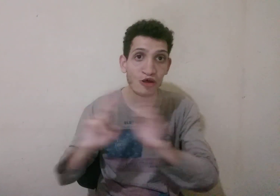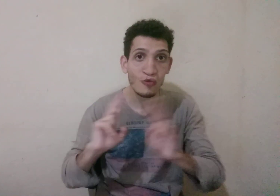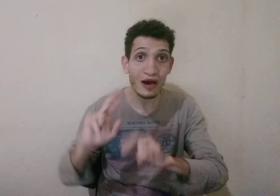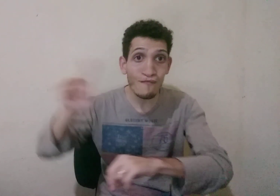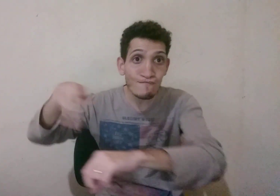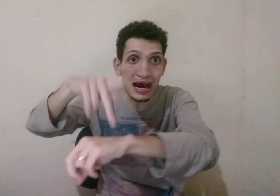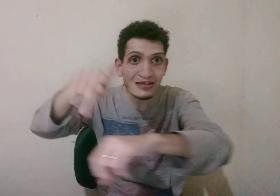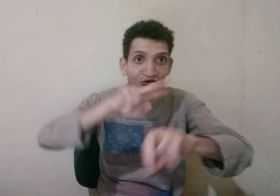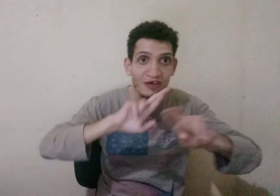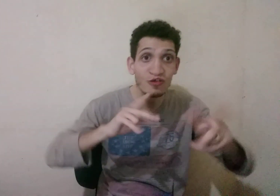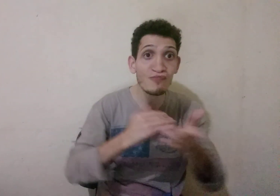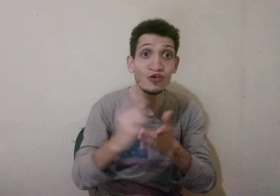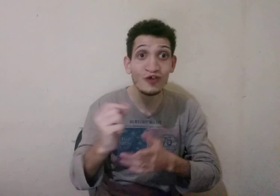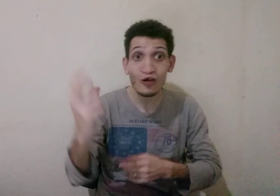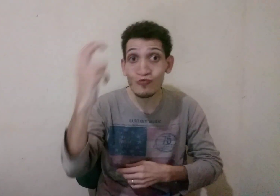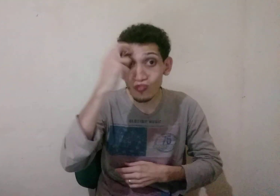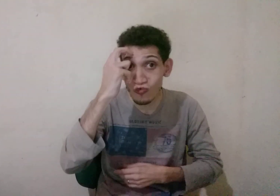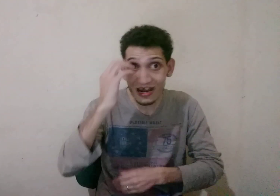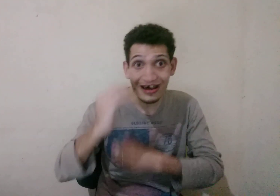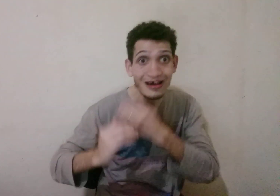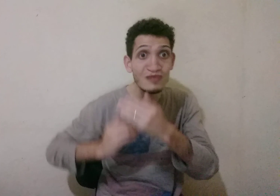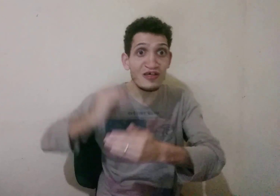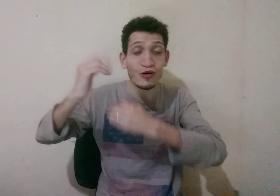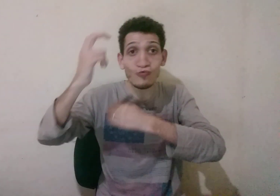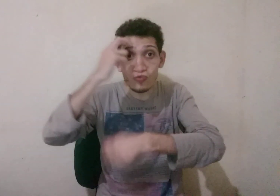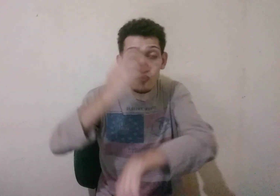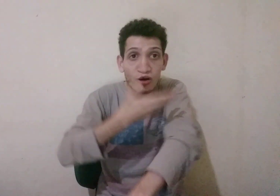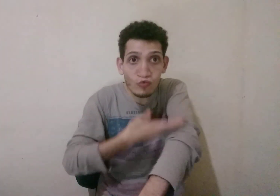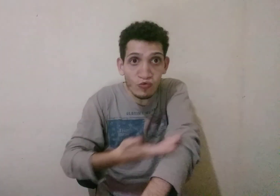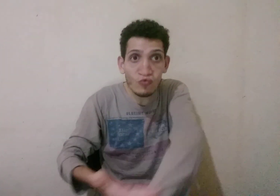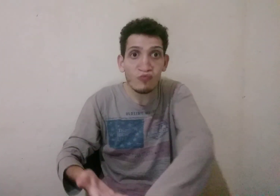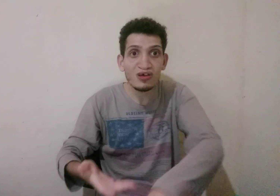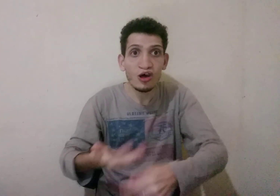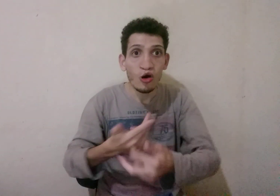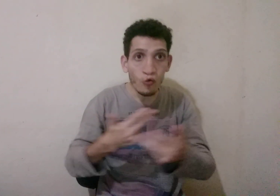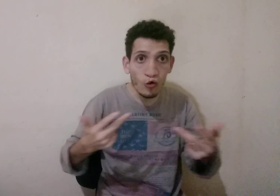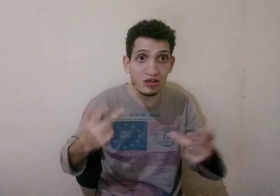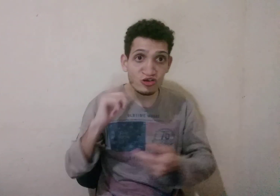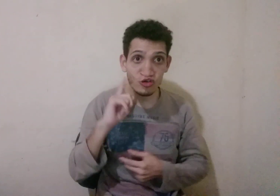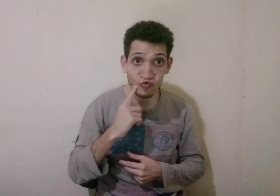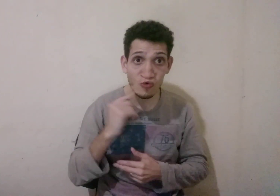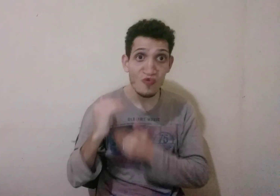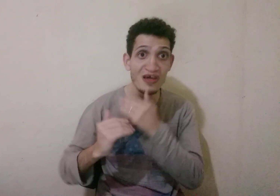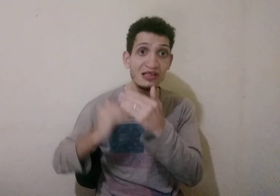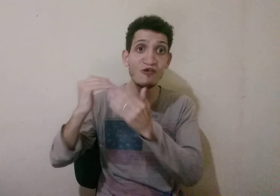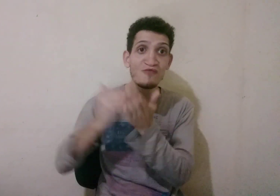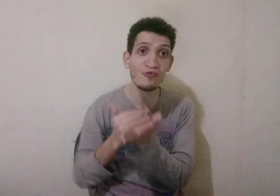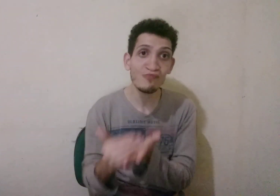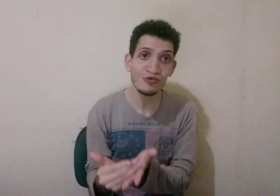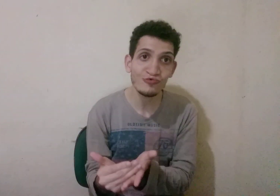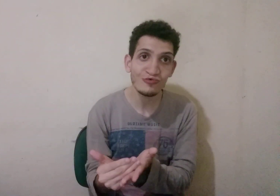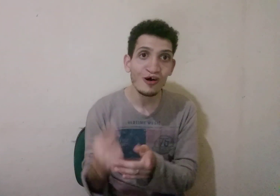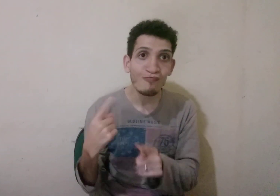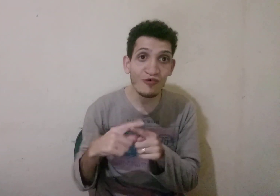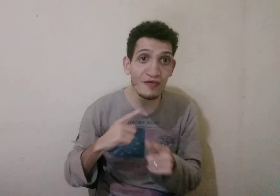se relacionar com o país, ele começou com a cultura, mesmo, a cultura, os pônes, hoje, o surdo desenvolver começou, porque